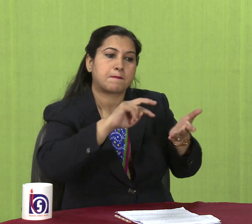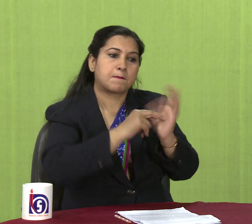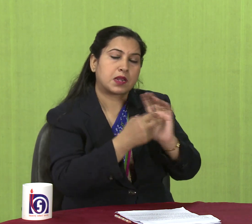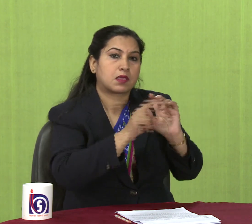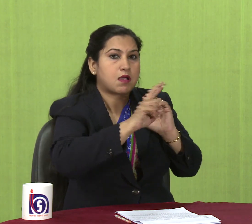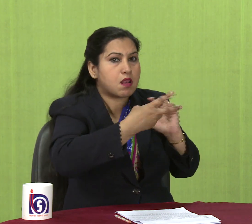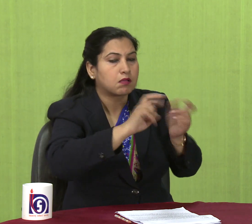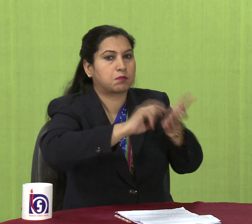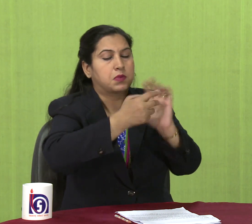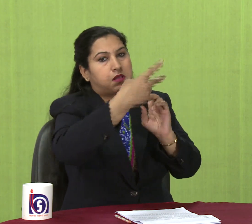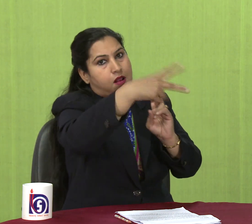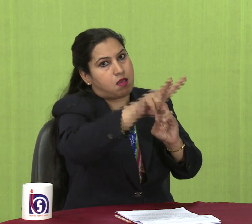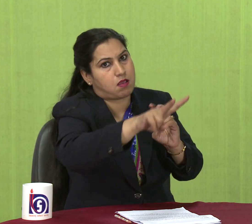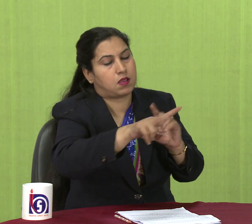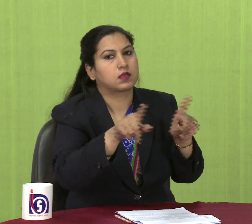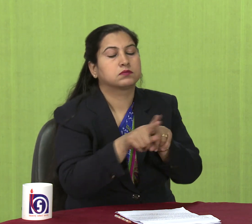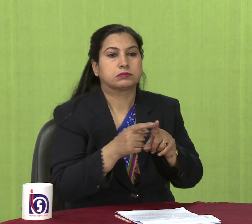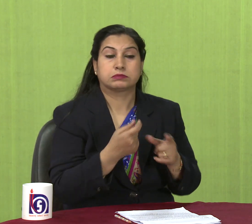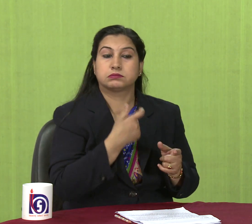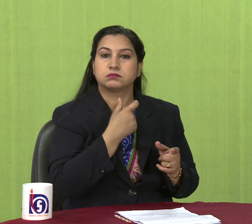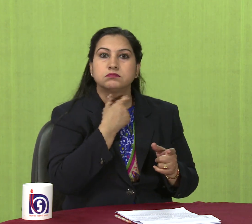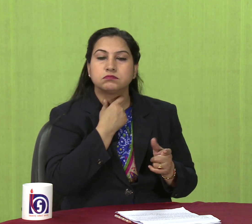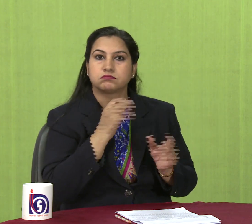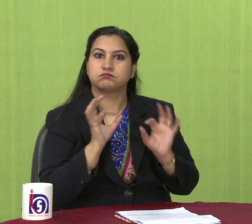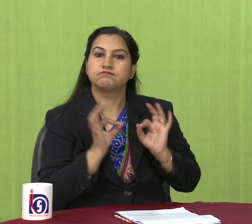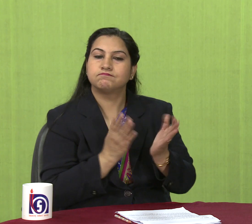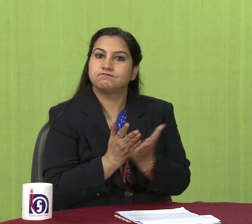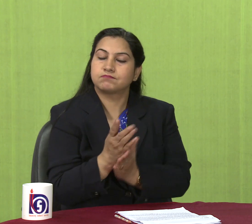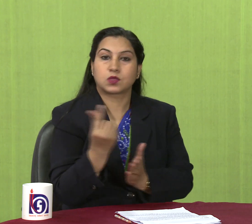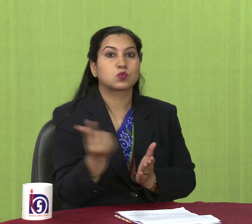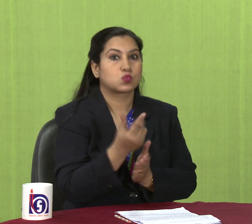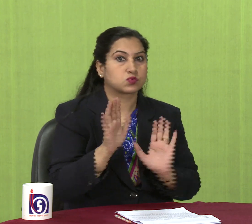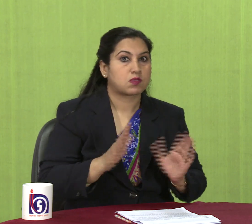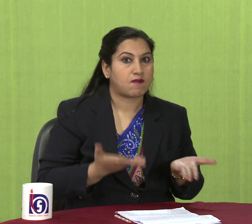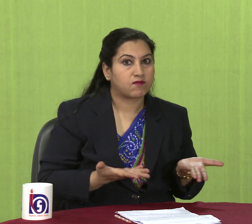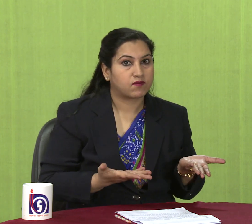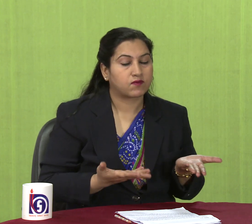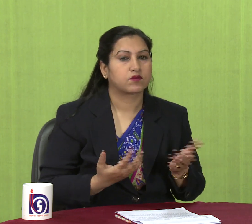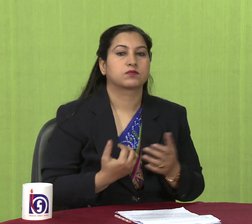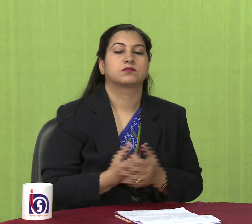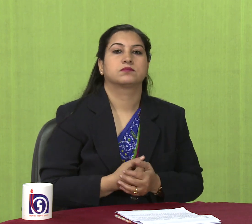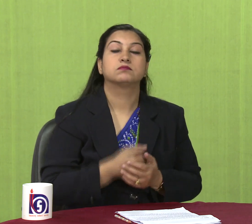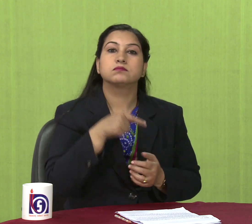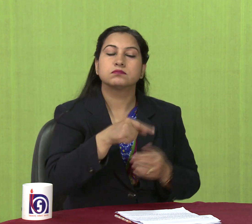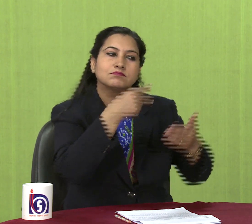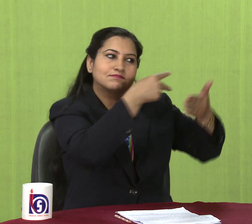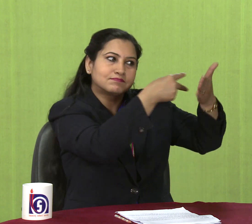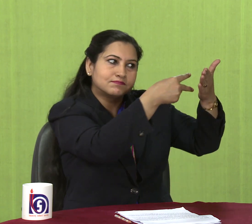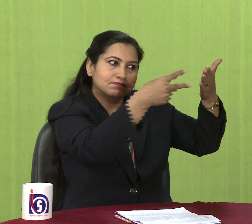का अत्यंत सुंदर प्रयोग करते हुए इस दोहे में